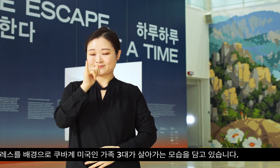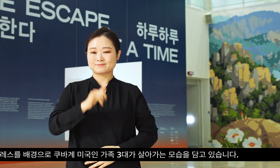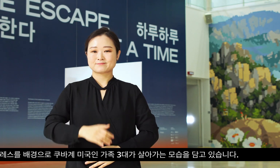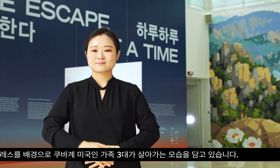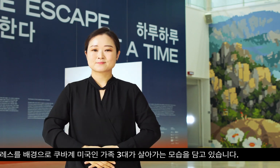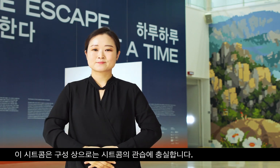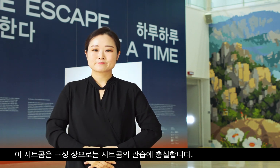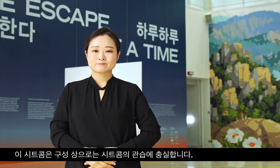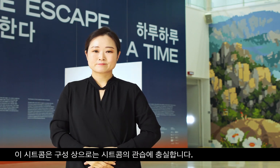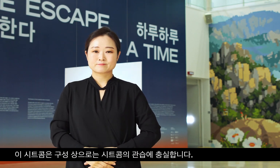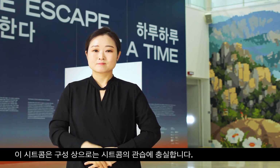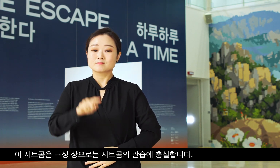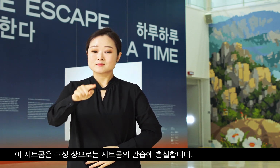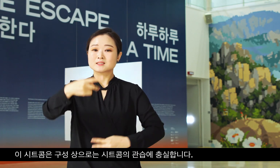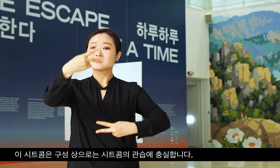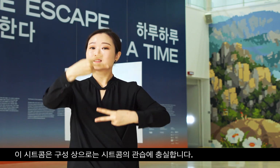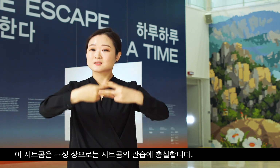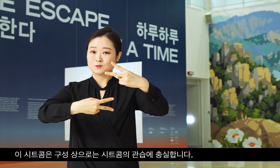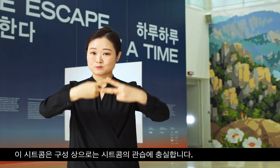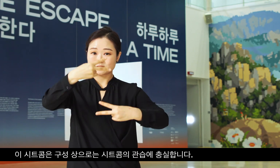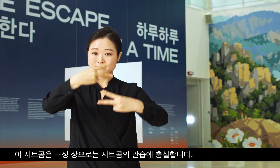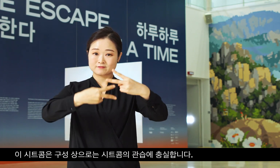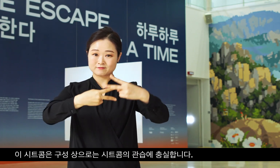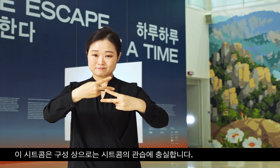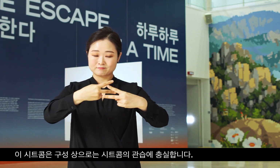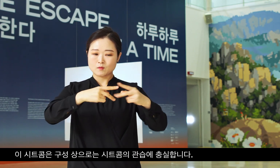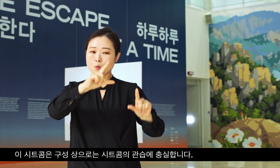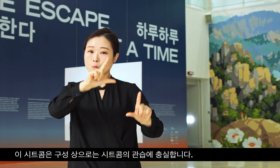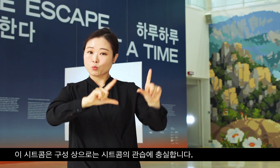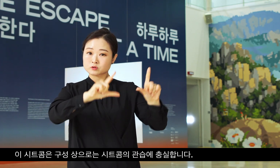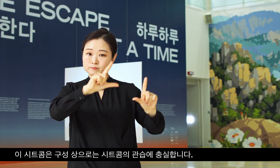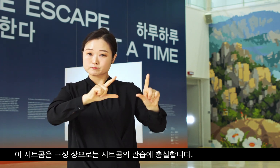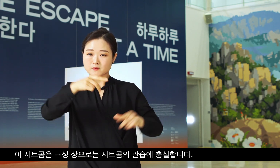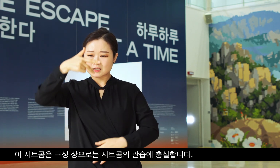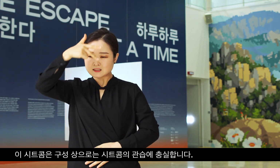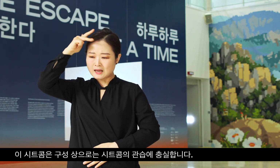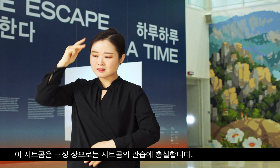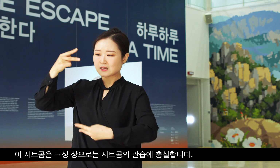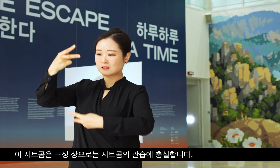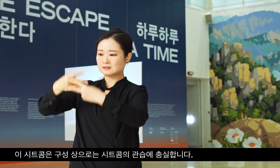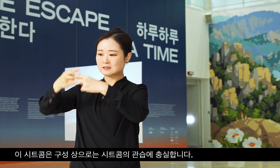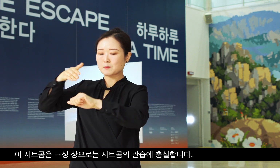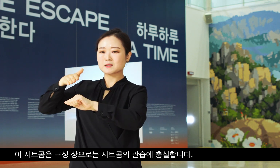이 시트콤은 구성상으로는 시트콤의 관습에 충실합니다.